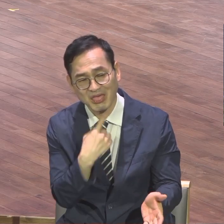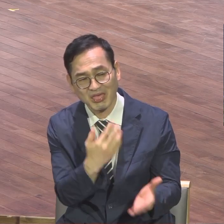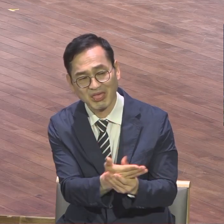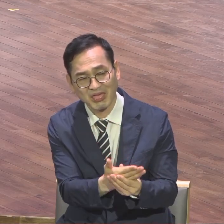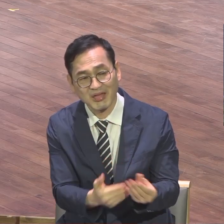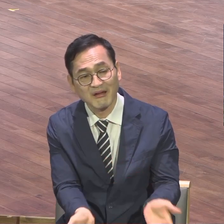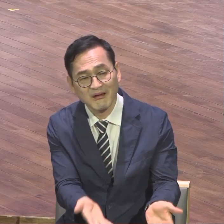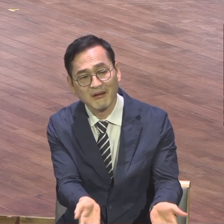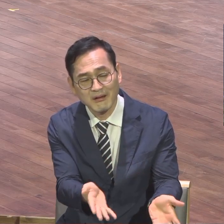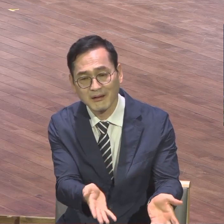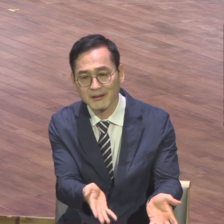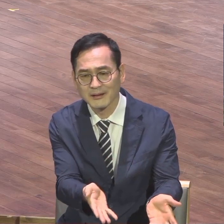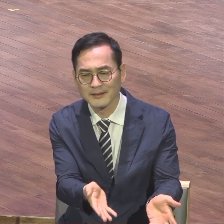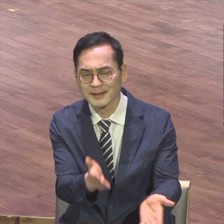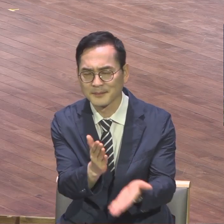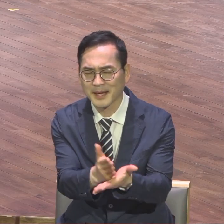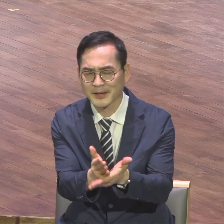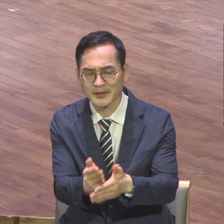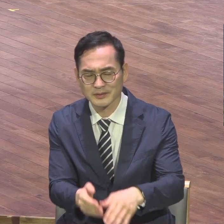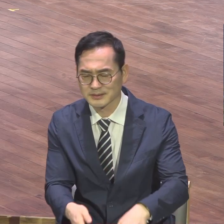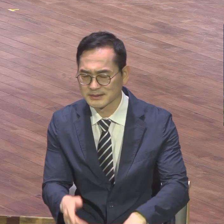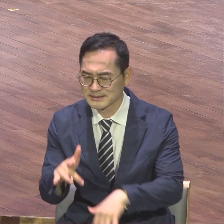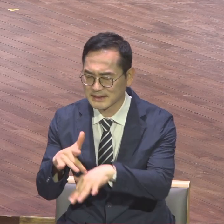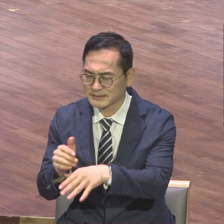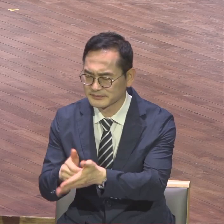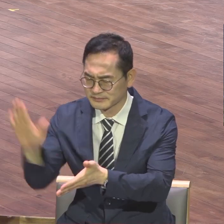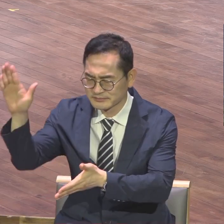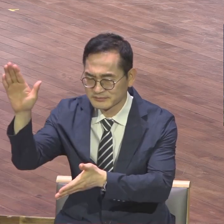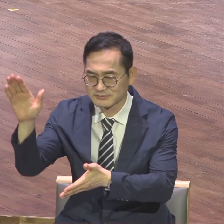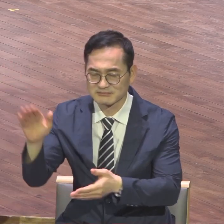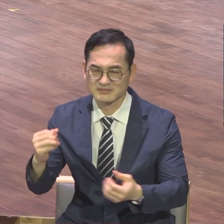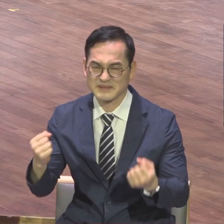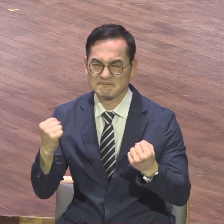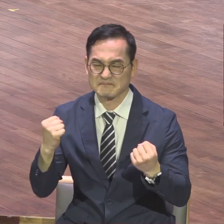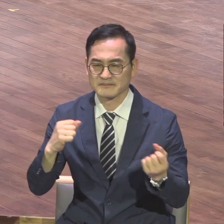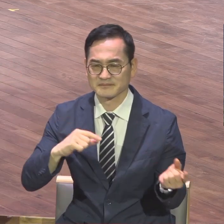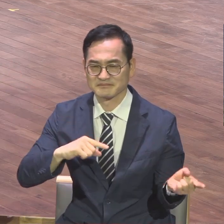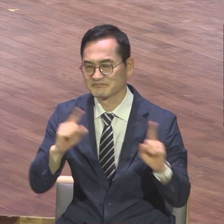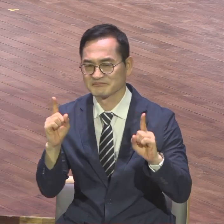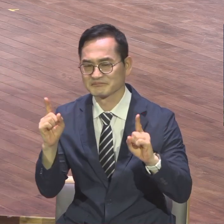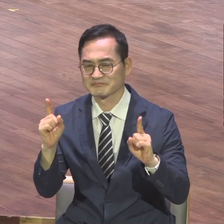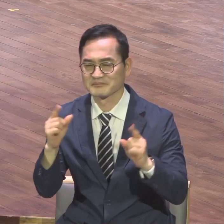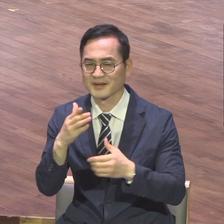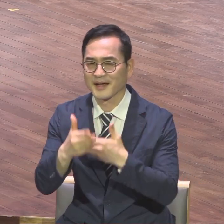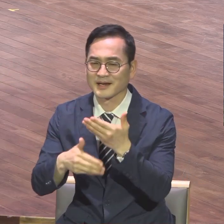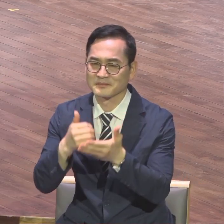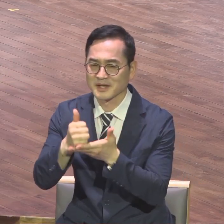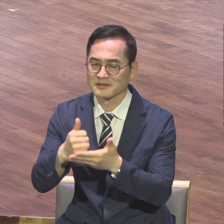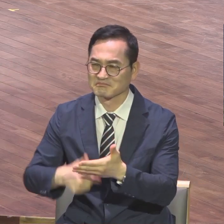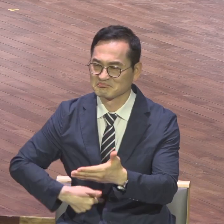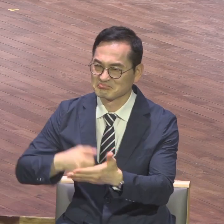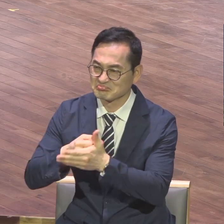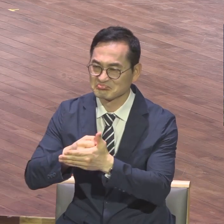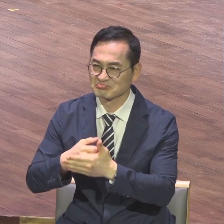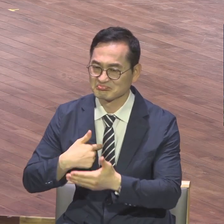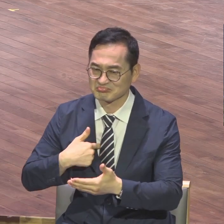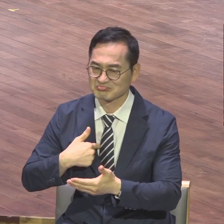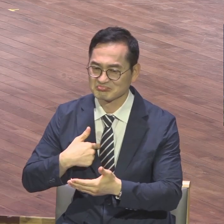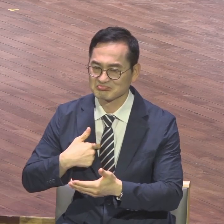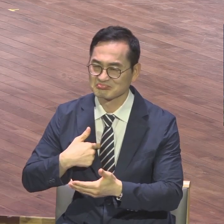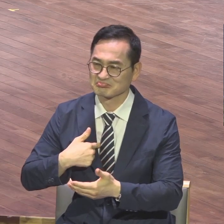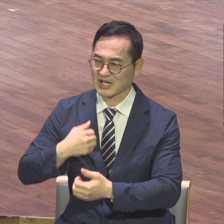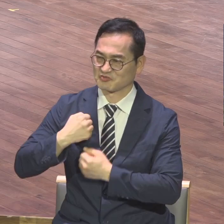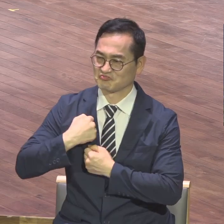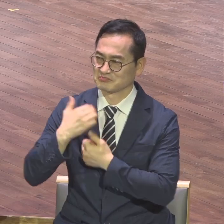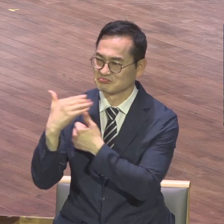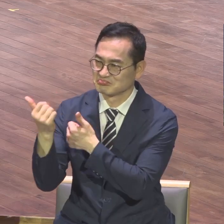차리시고 가슴 쫙 펴세요. 하나님께서 이 믿음의 용사로 부르셨다. 네. 아멘. 해군이